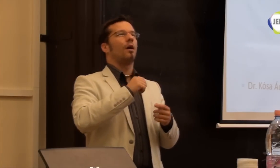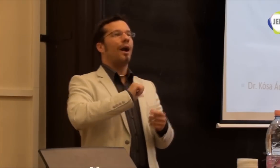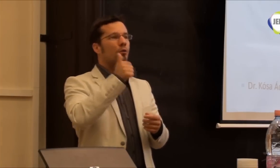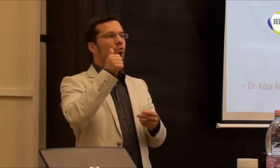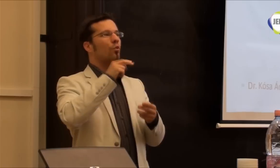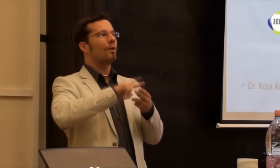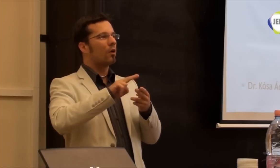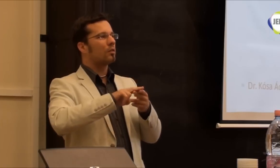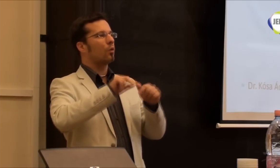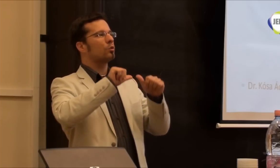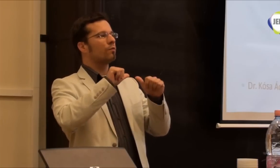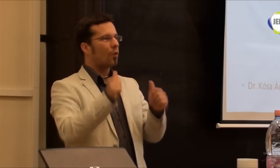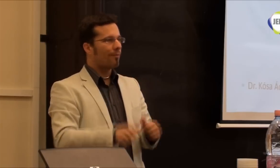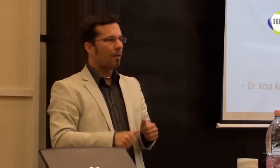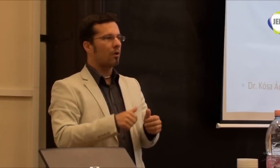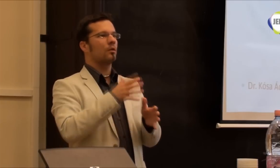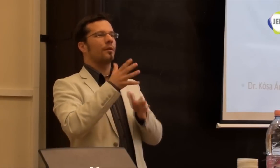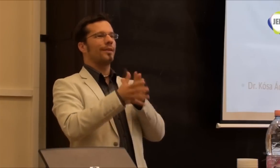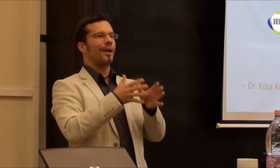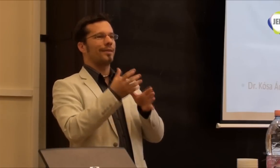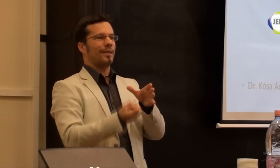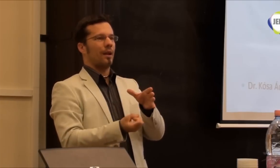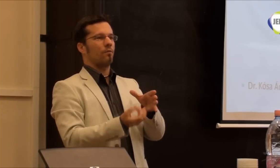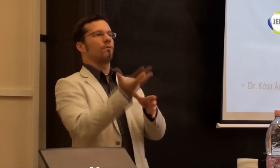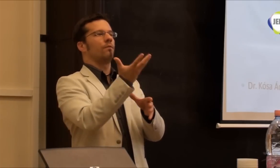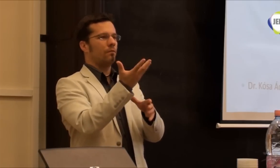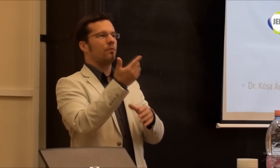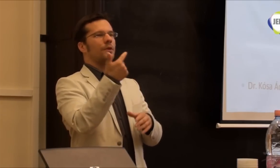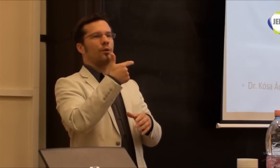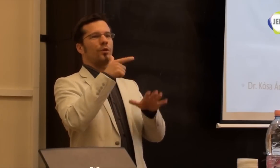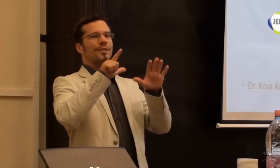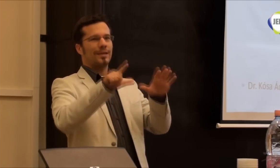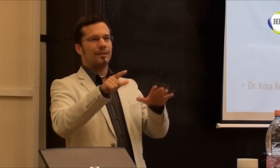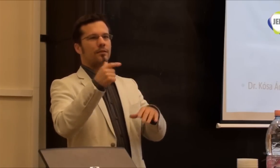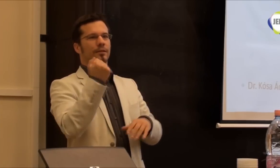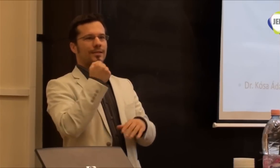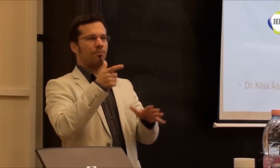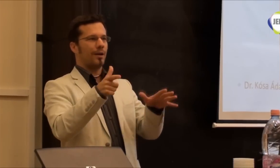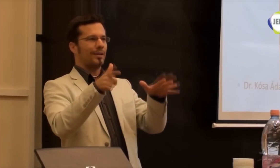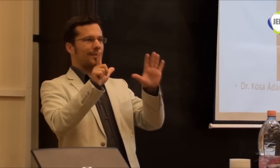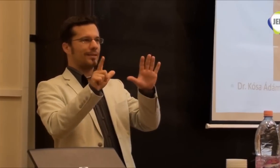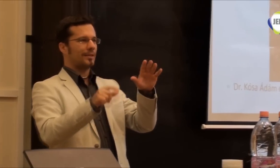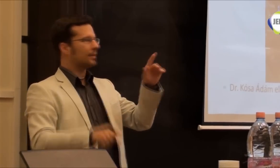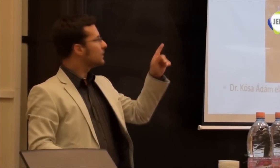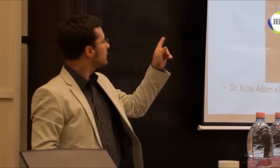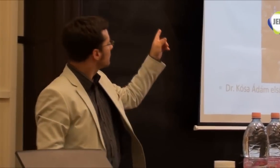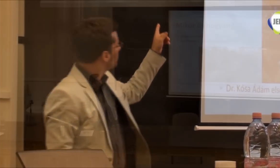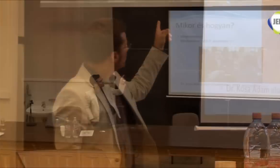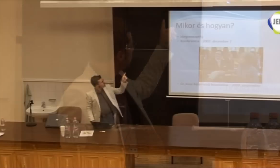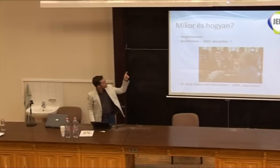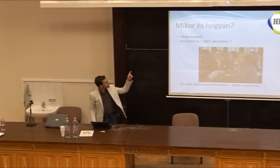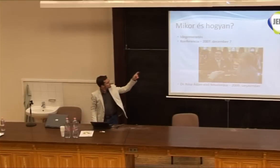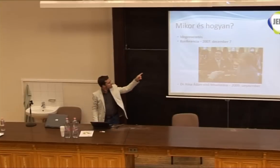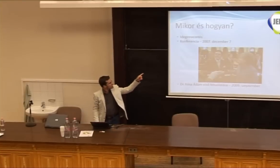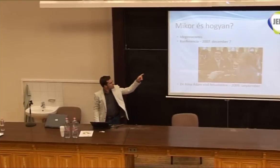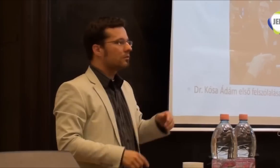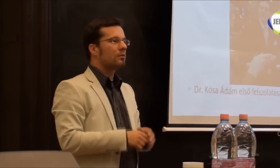parlamentben. Szerintem az első hivatalos formában 2007. december 7-én jelent meg